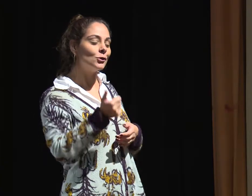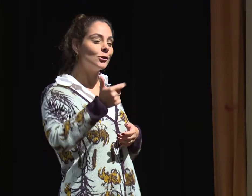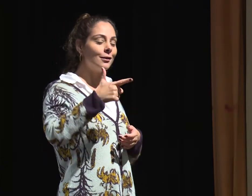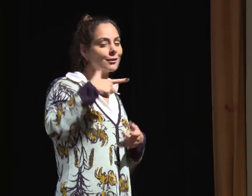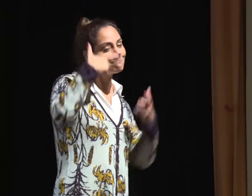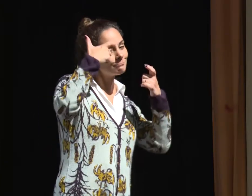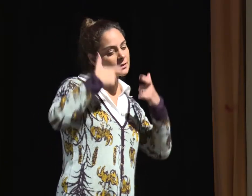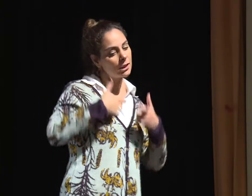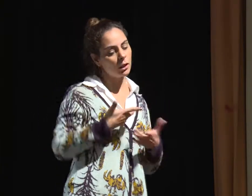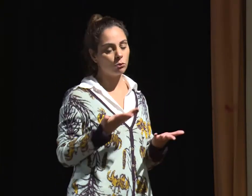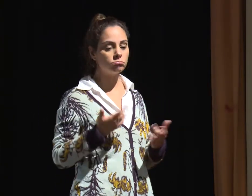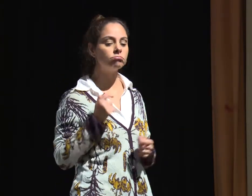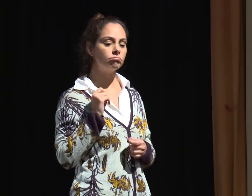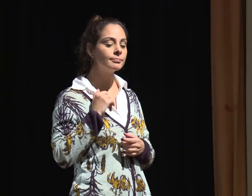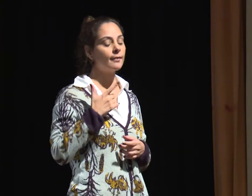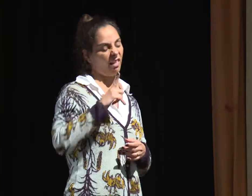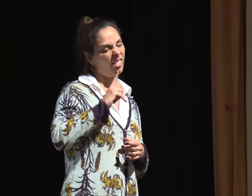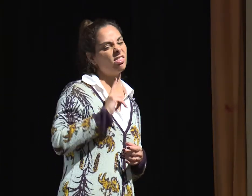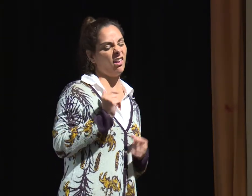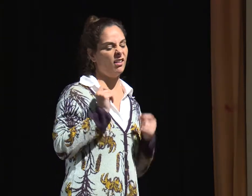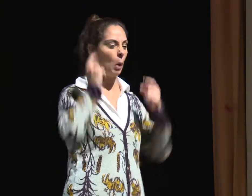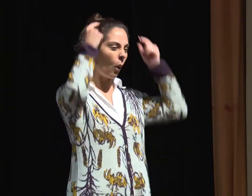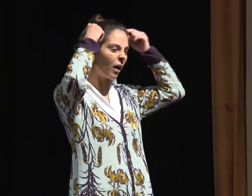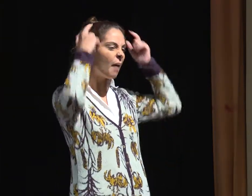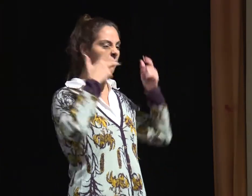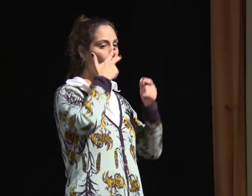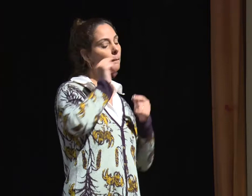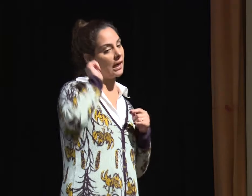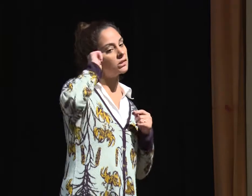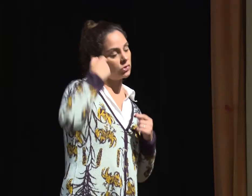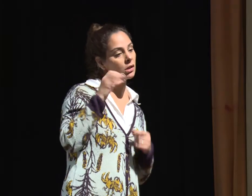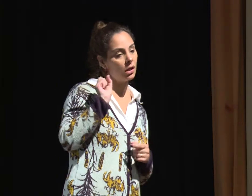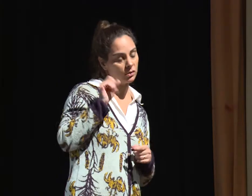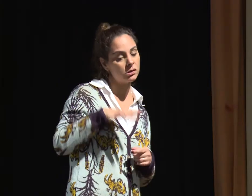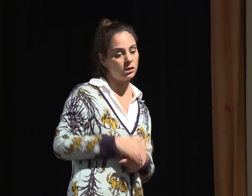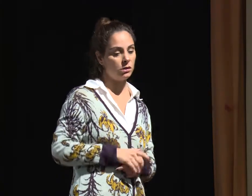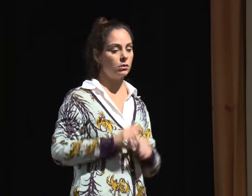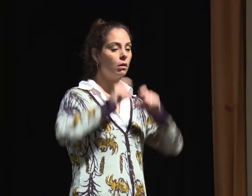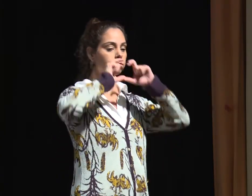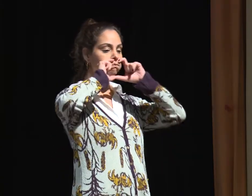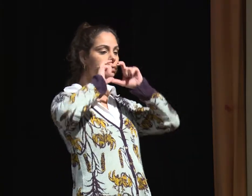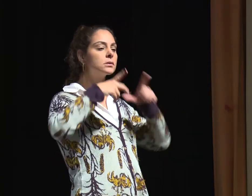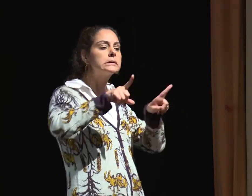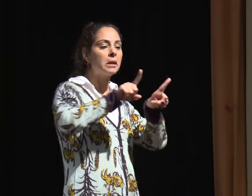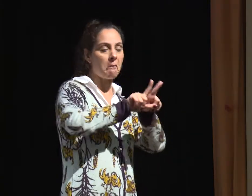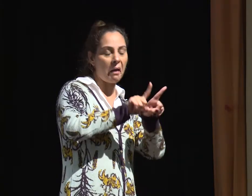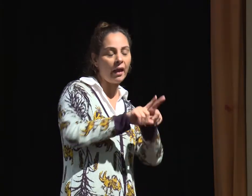Foi então quando que eles começaram a se notar. Aí falou, é verdade, eu tenho o cabelo crespo, sim, eu tenho os